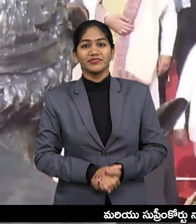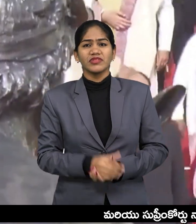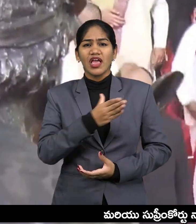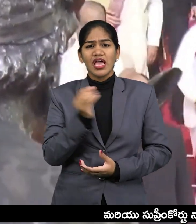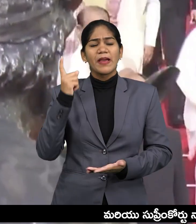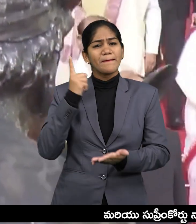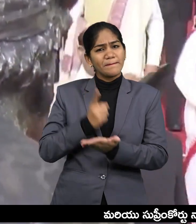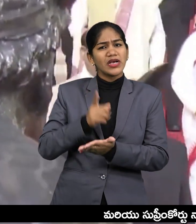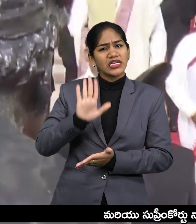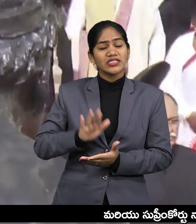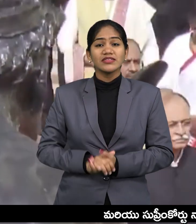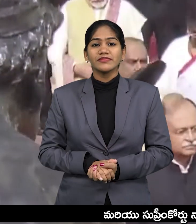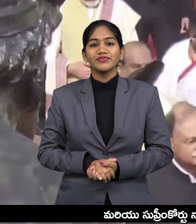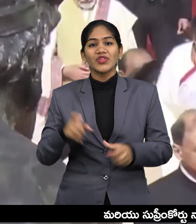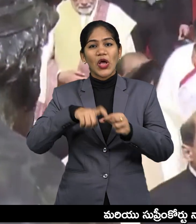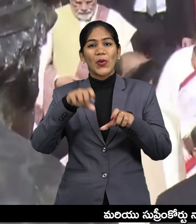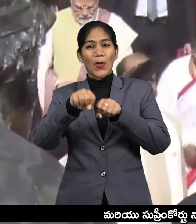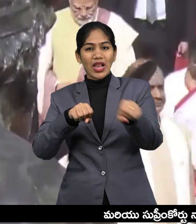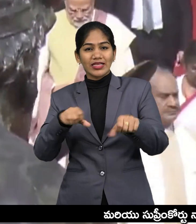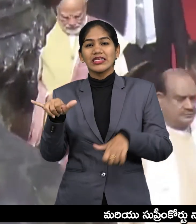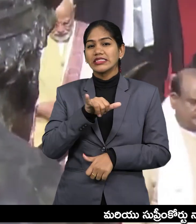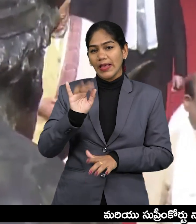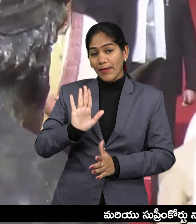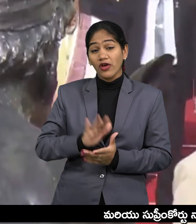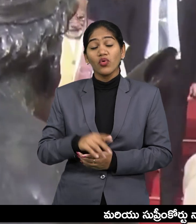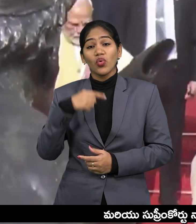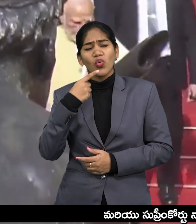మరియు సుప్రీంకోర్టు న్యాయమూర్తికి సమానమైన అర్హతలు ఉండాలి.